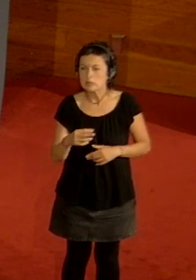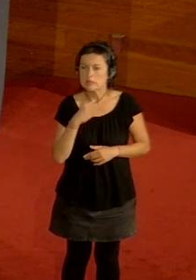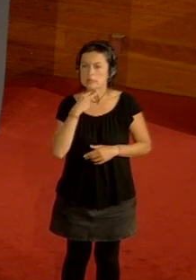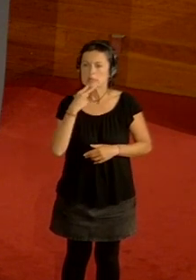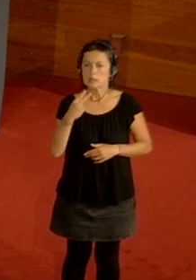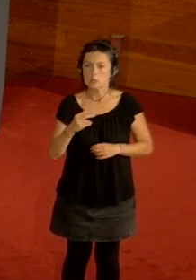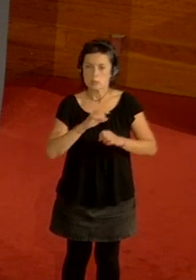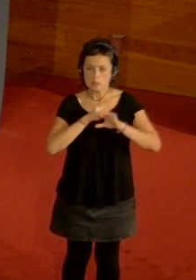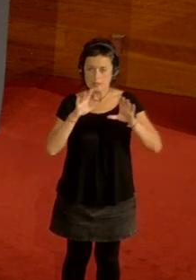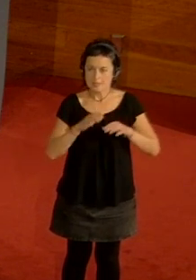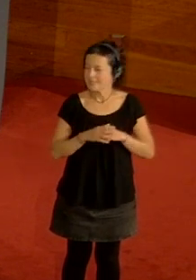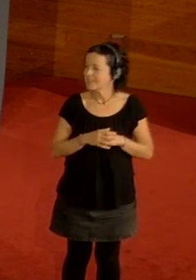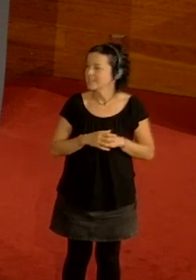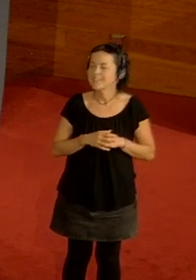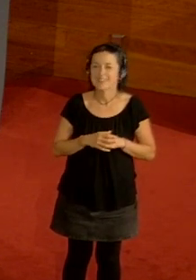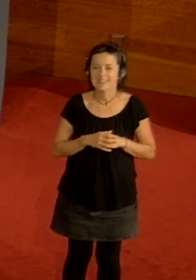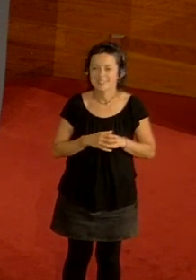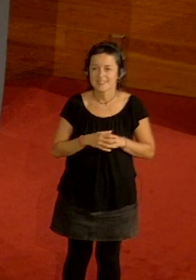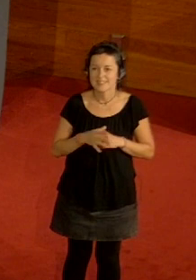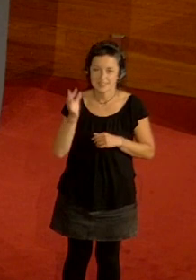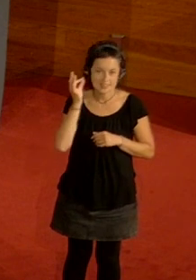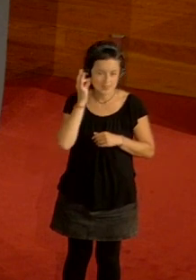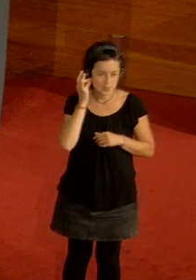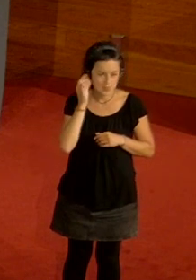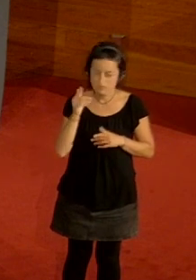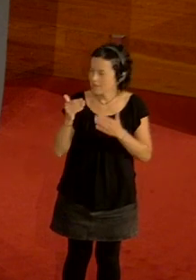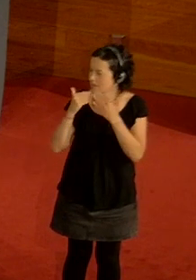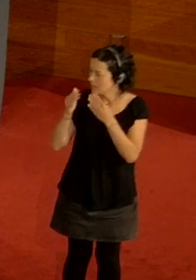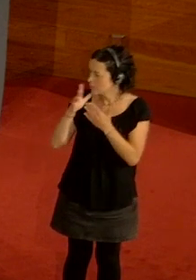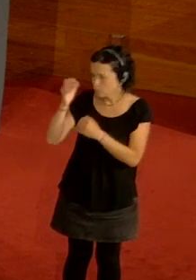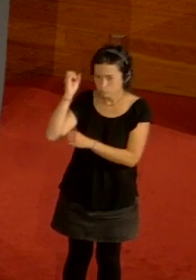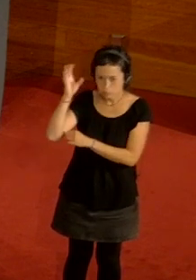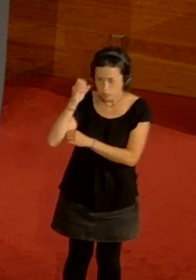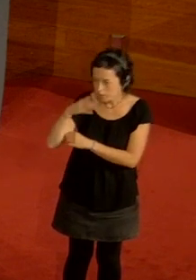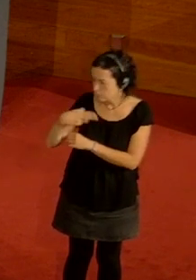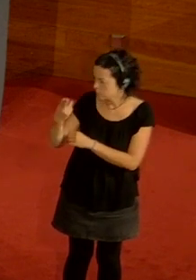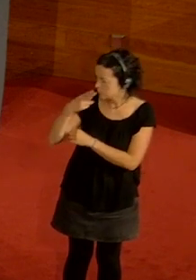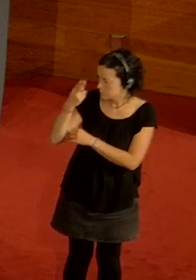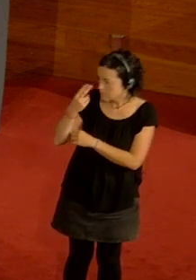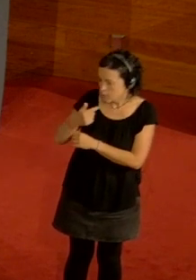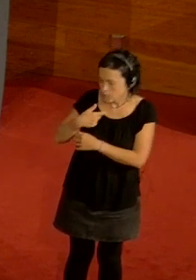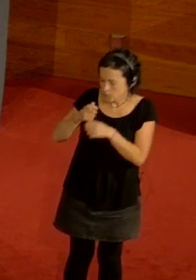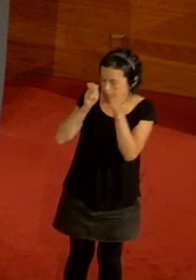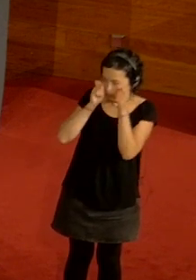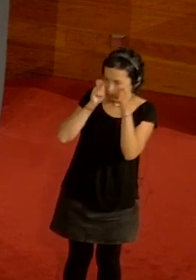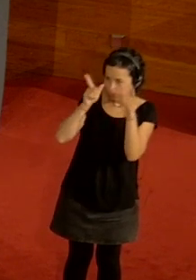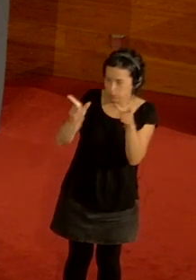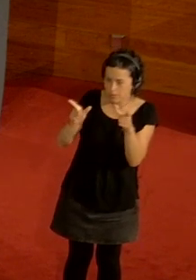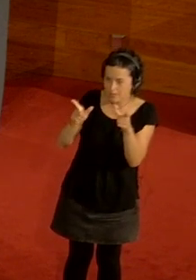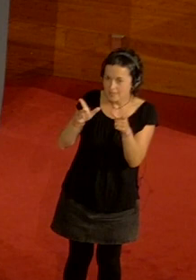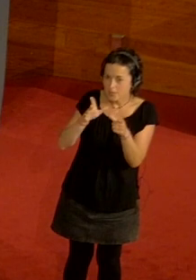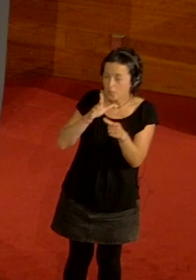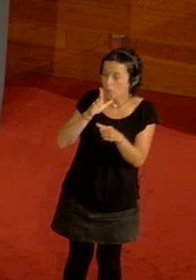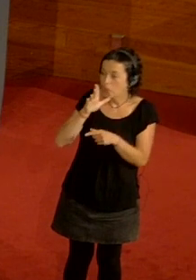eh Muchas gracias por tu charla la verdad que es super interesante y yo para mí ha sido un descubrimiento porque la verdad que no entiendo ni